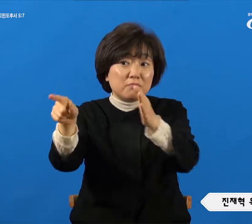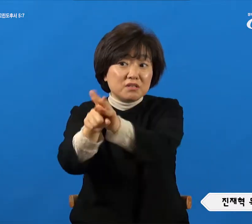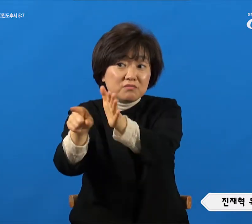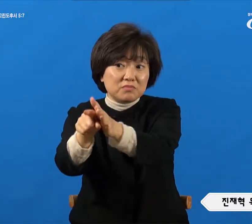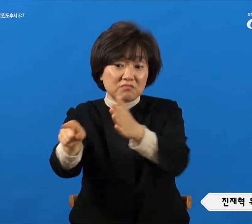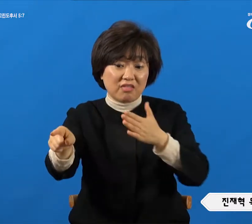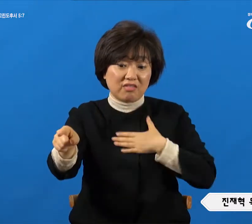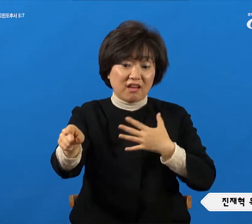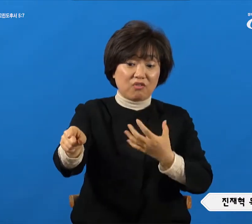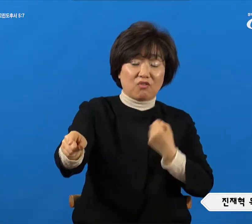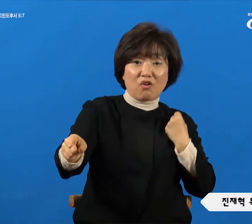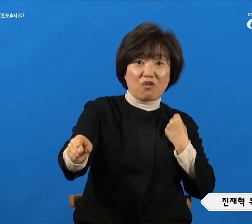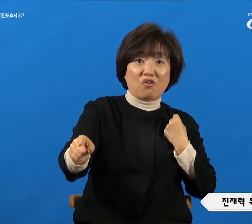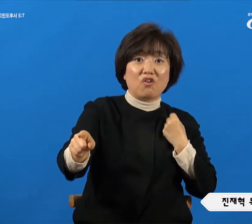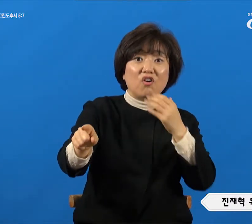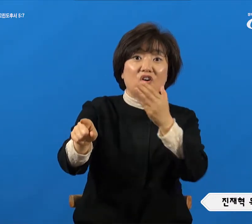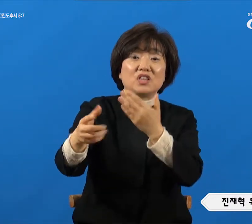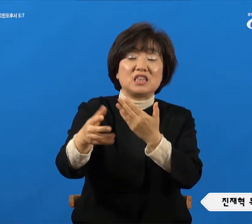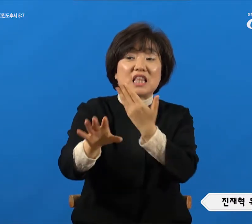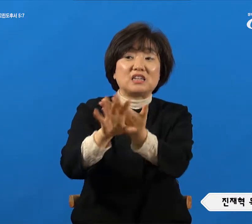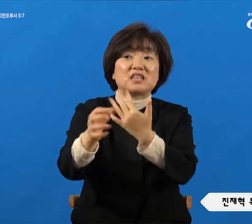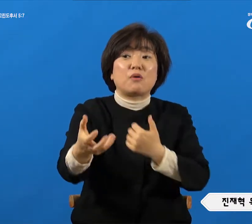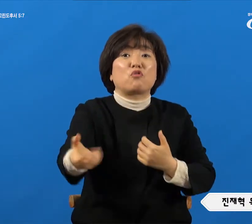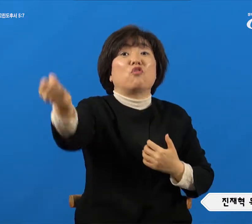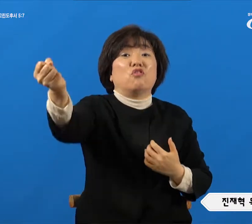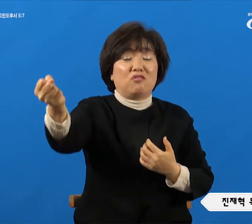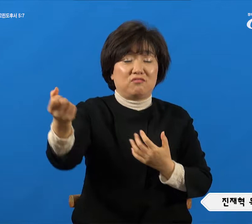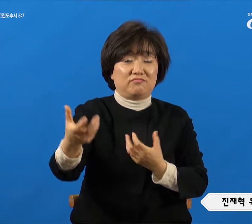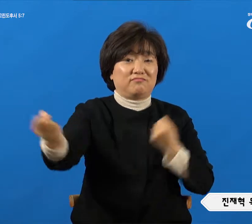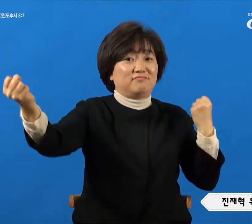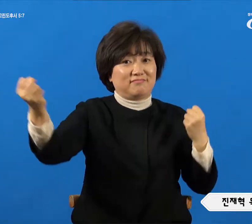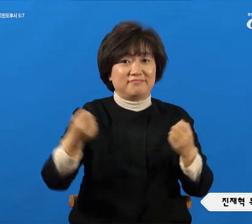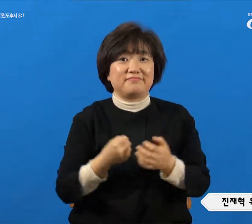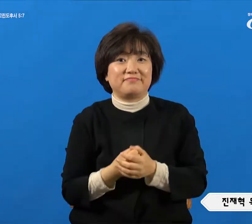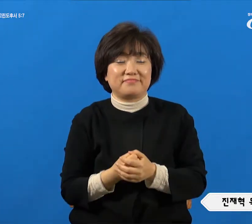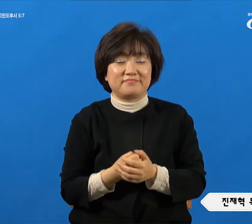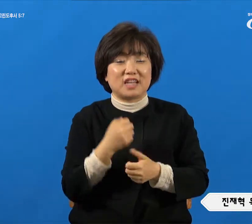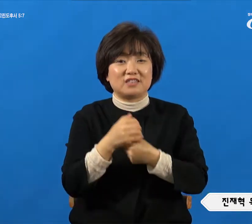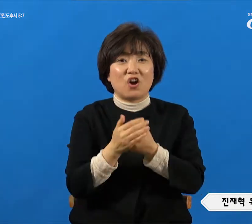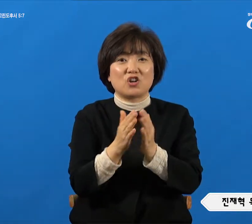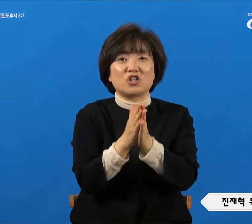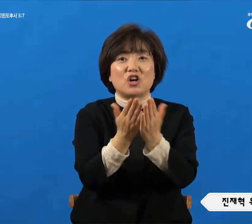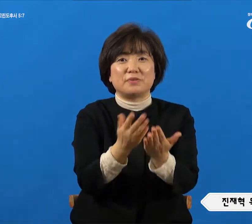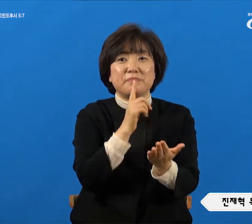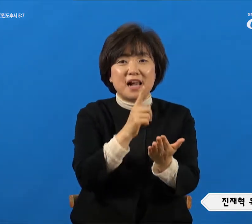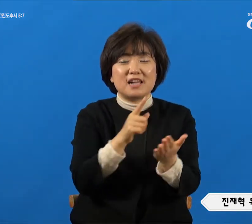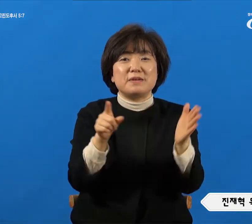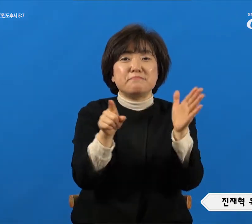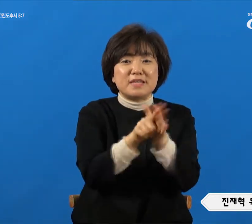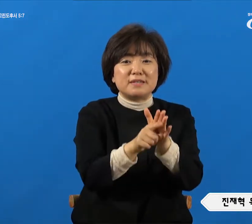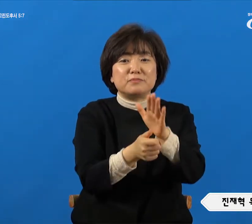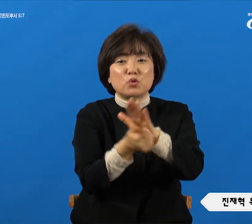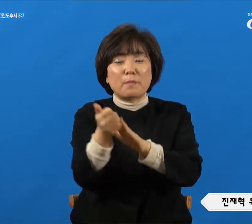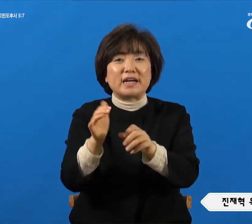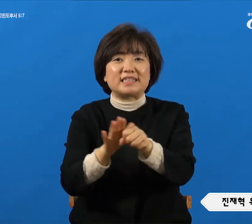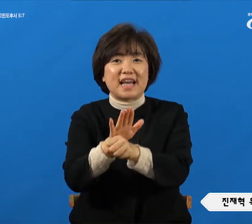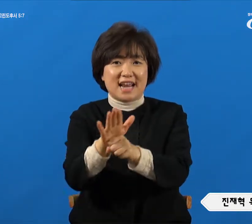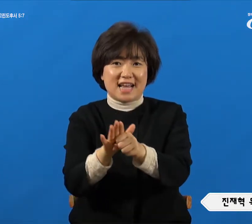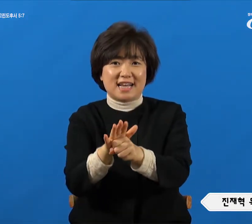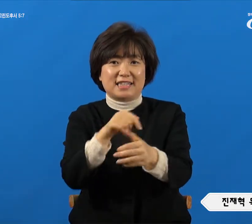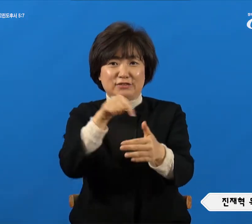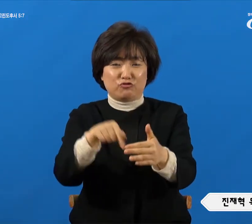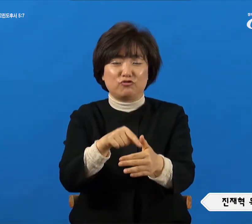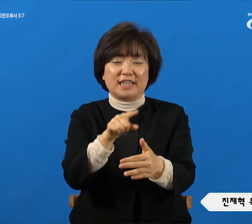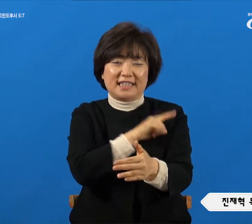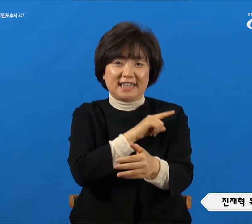내가 믿음이 있느냐가 정말 중요합니다. 성경은 말씀하시기를 믿음과 소망과 사랑의 그